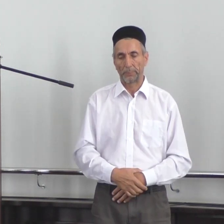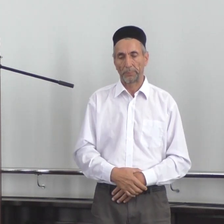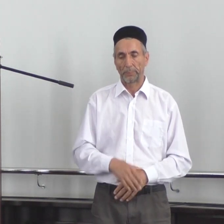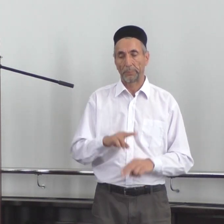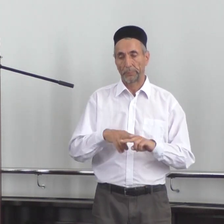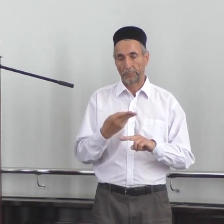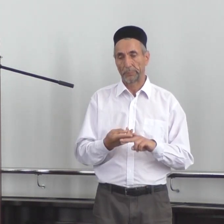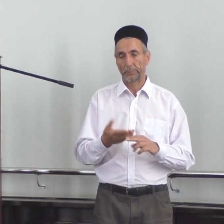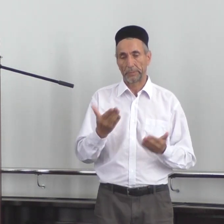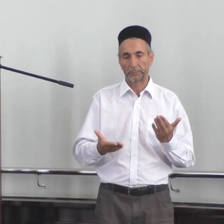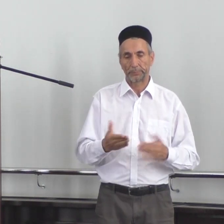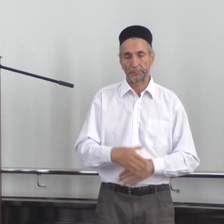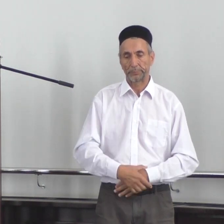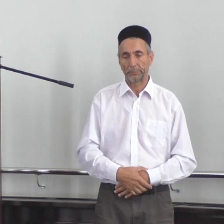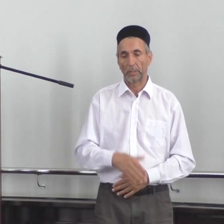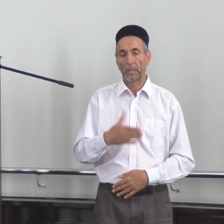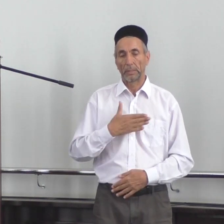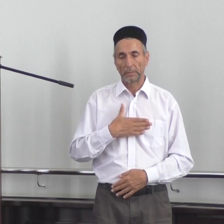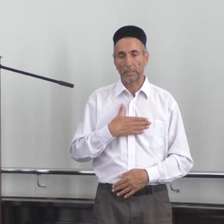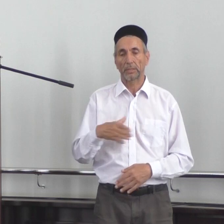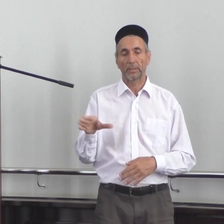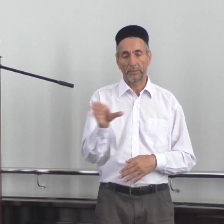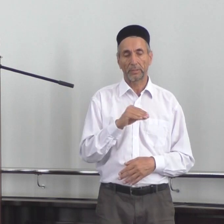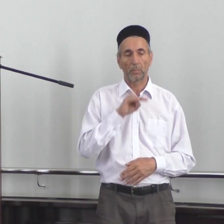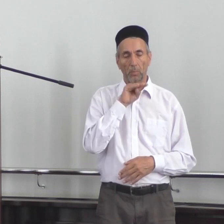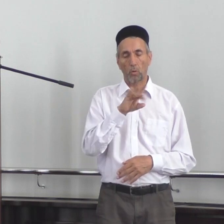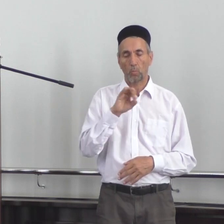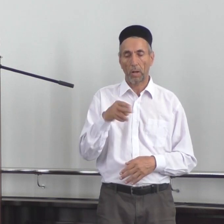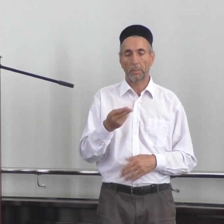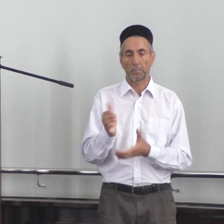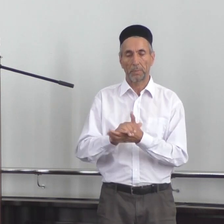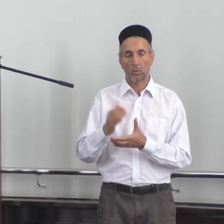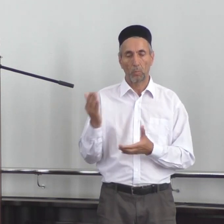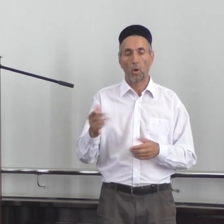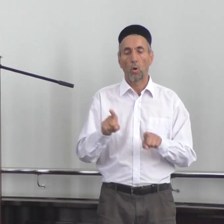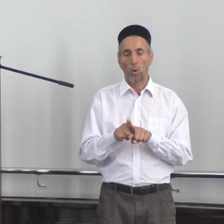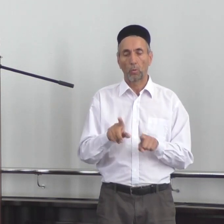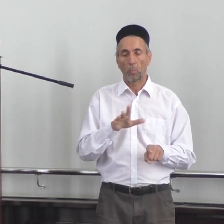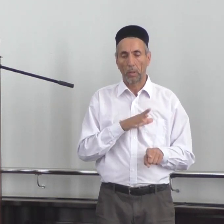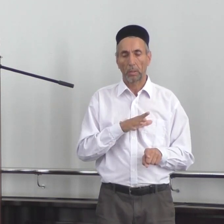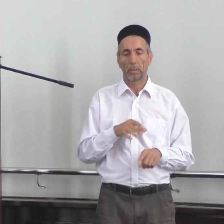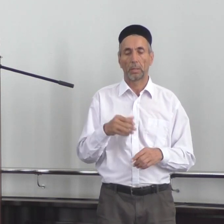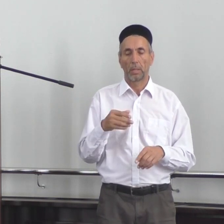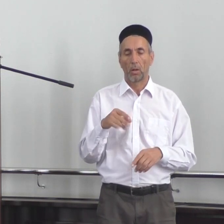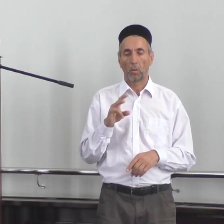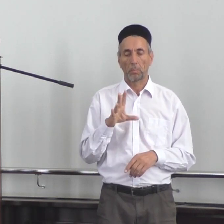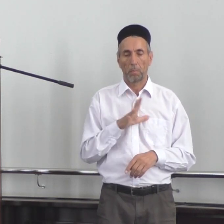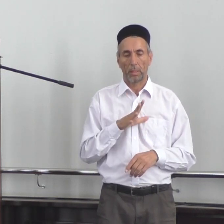Ну, чагыштырсак, үзебезне һәм Расулебезне. Расулебезгә безгә ул бит инде мисал,